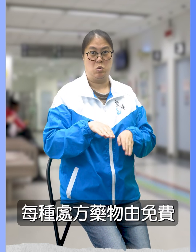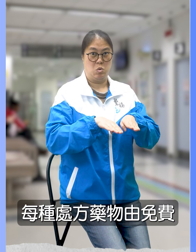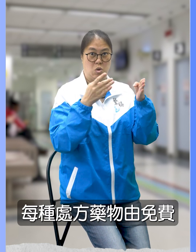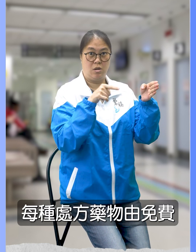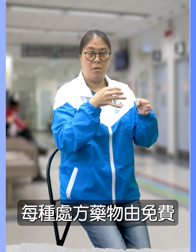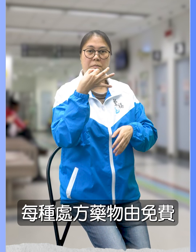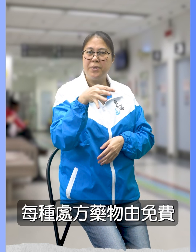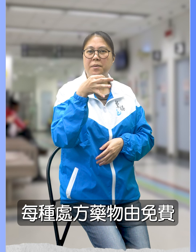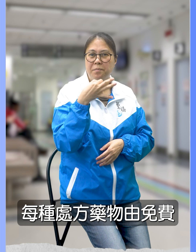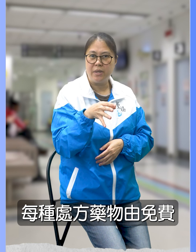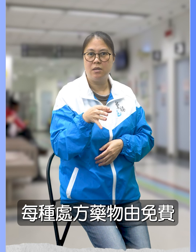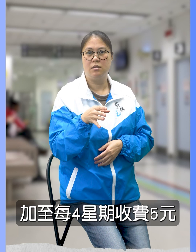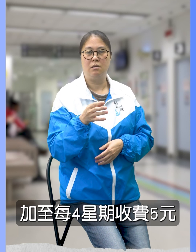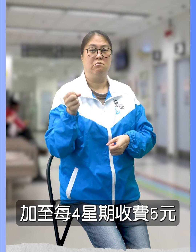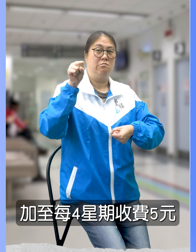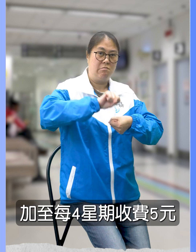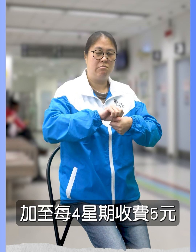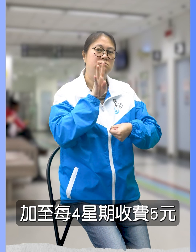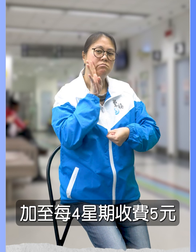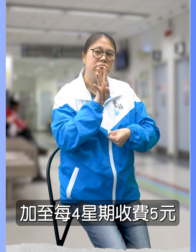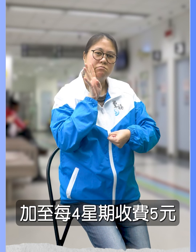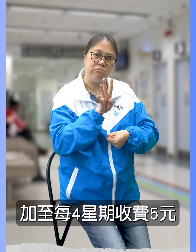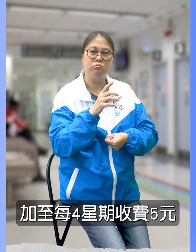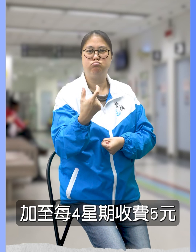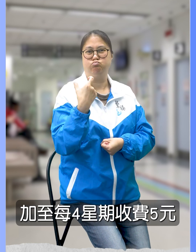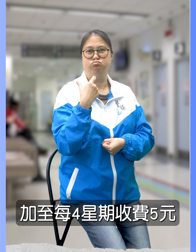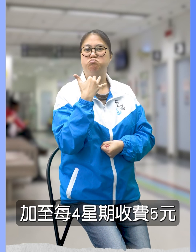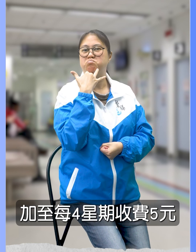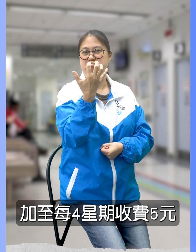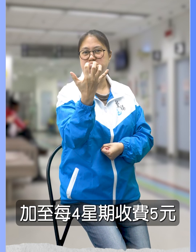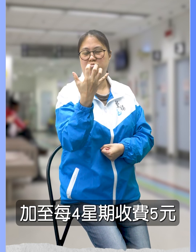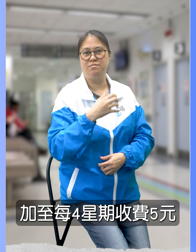免費加至每4星期收費5蚊。